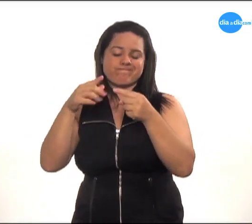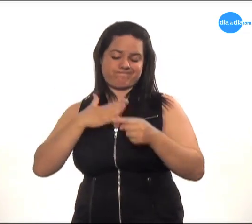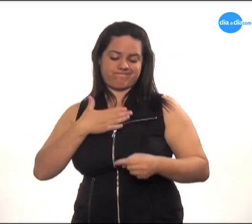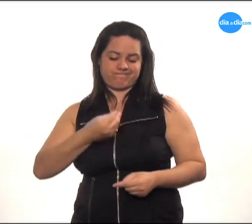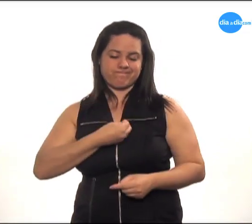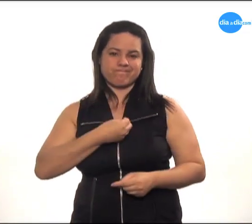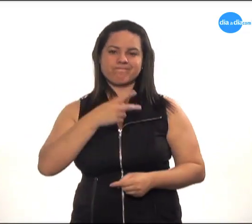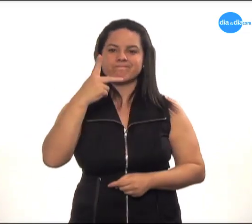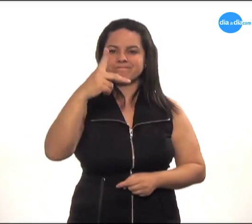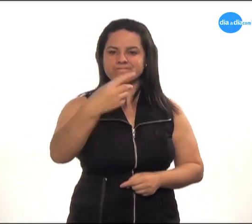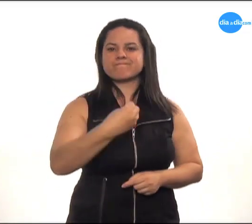vida.